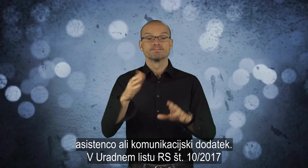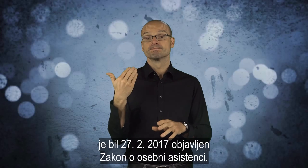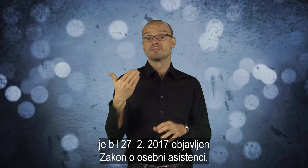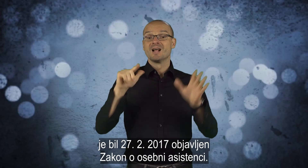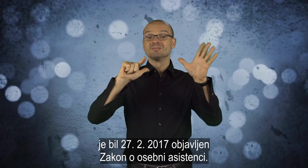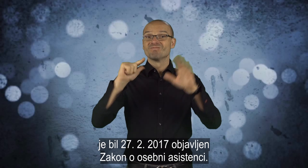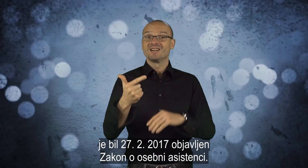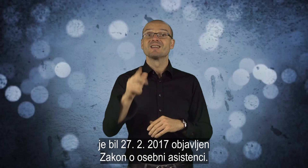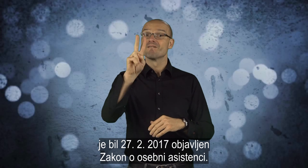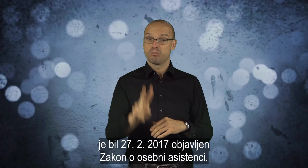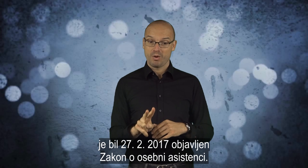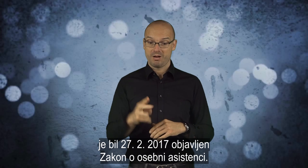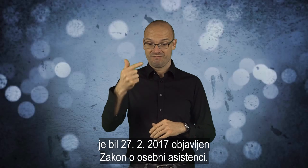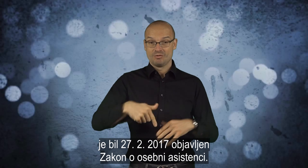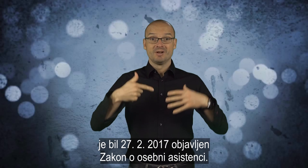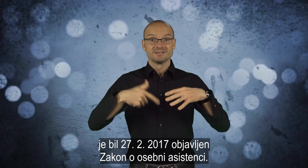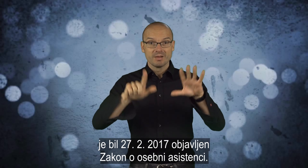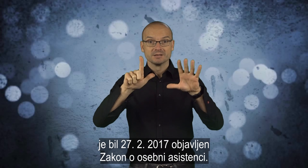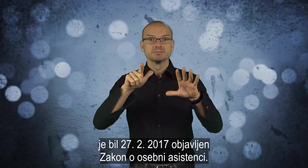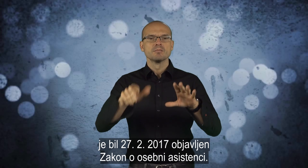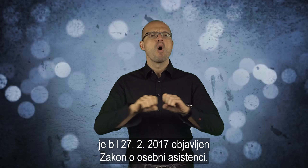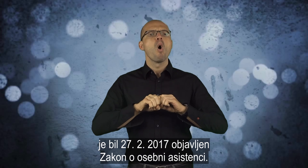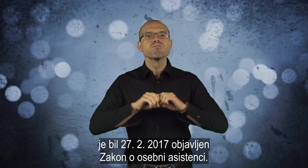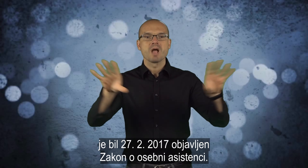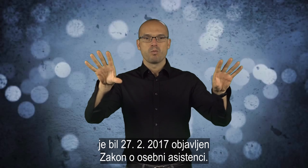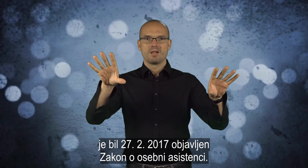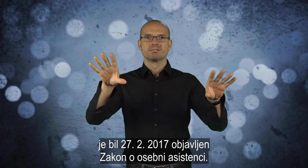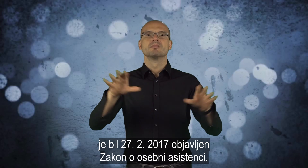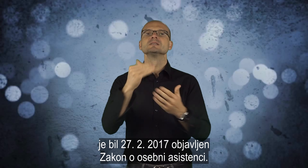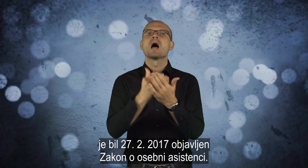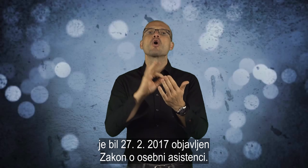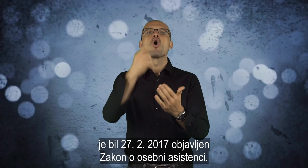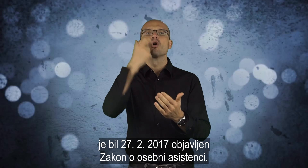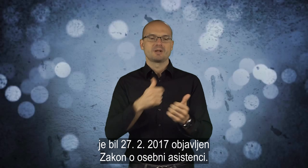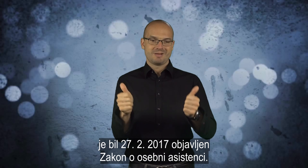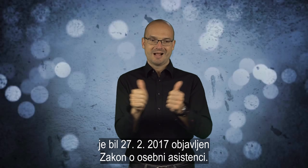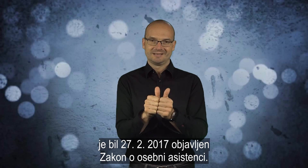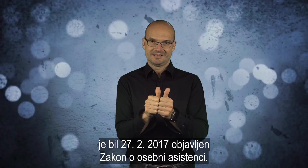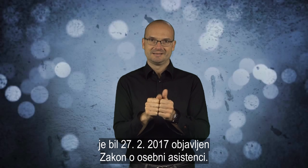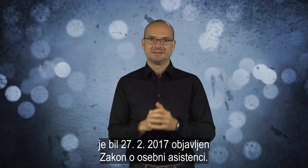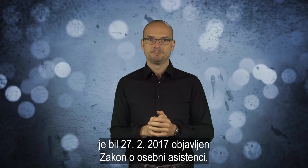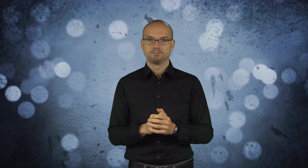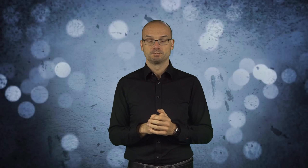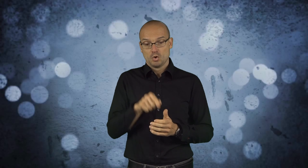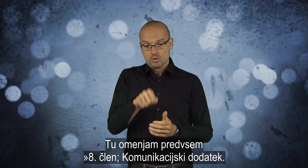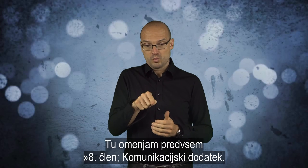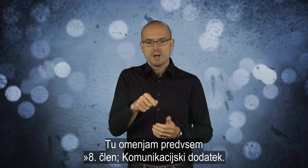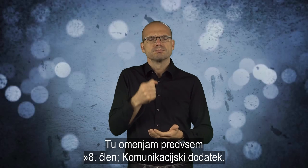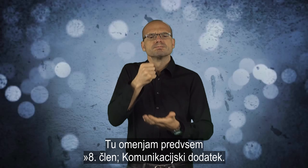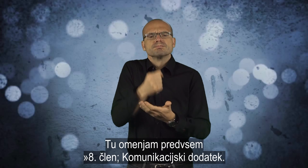10/2017 je bil 27. 2. 2017 objavljen Zakon o osebni asistenci. Tu